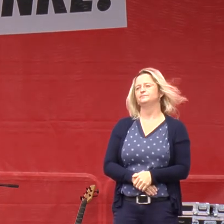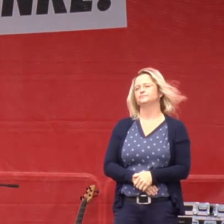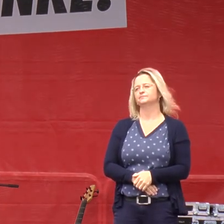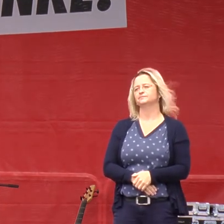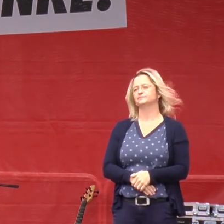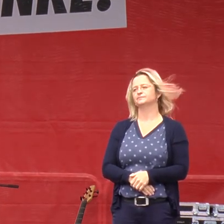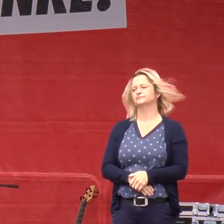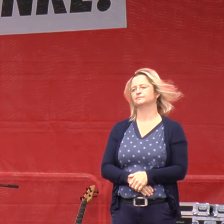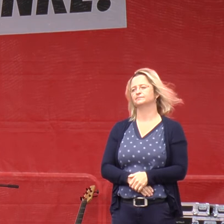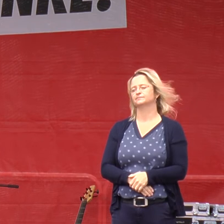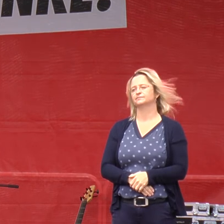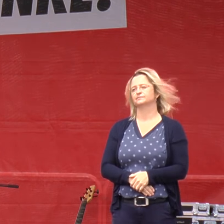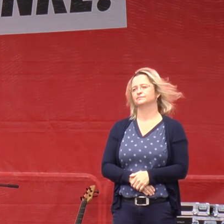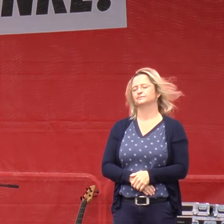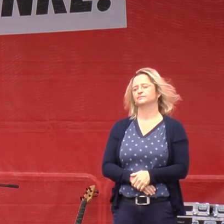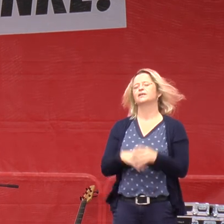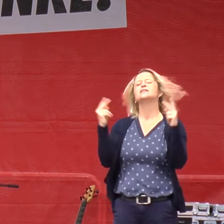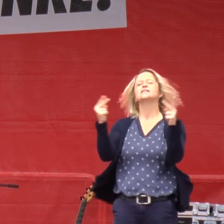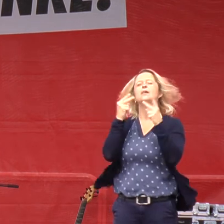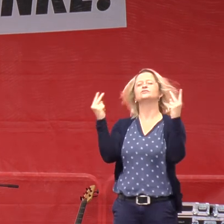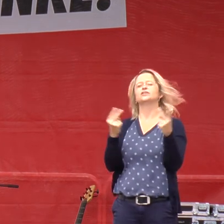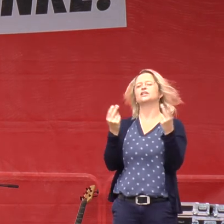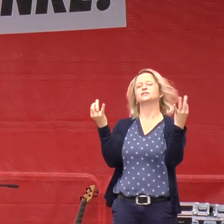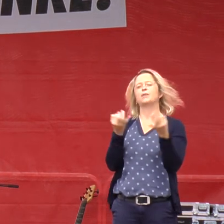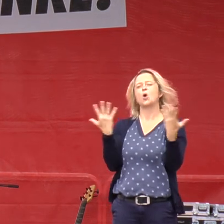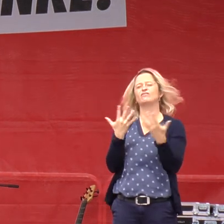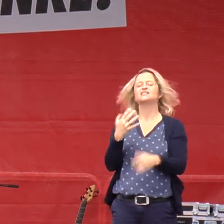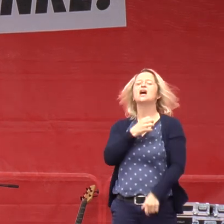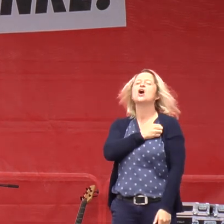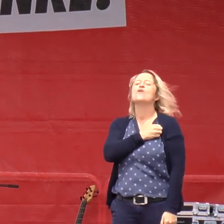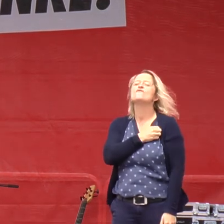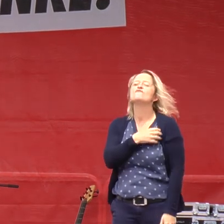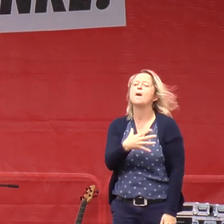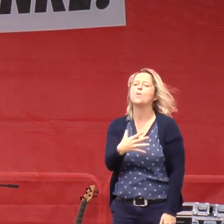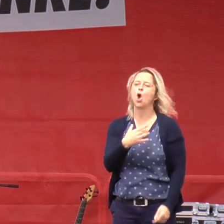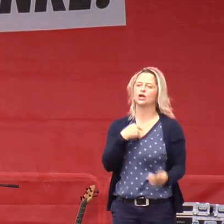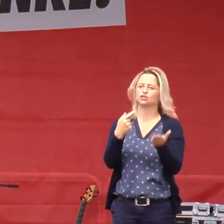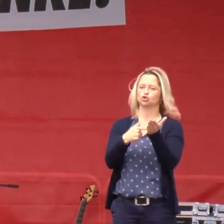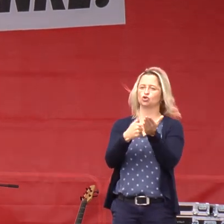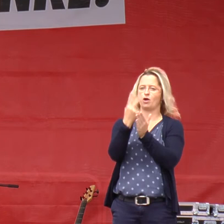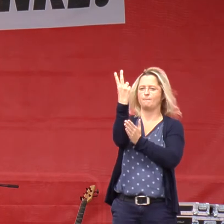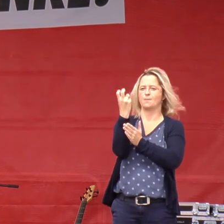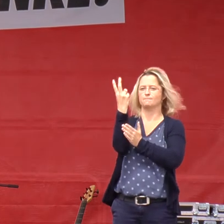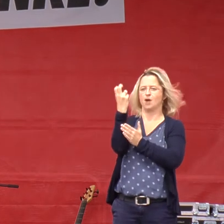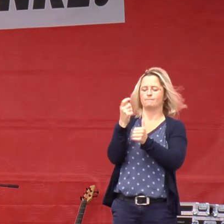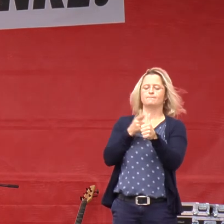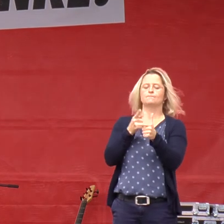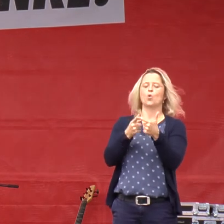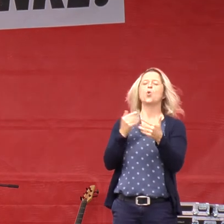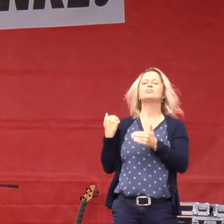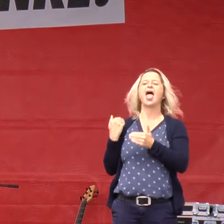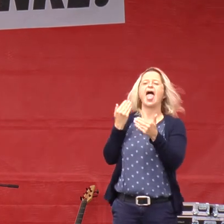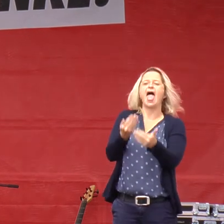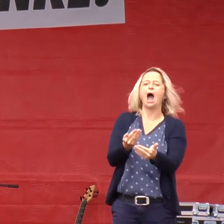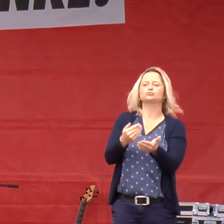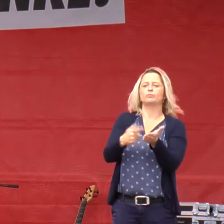Und natürlich brauchen wir Vermögensteuer. Das ist das Wichtigste. Die meisten einer. Wir brauchen auch eine höhere Erbschaftssteuer. Das will